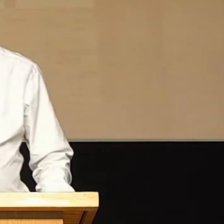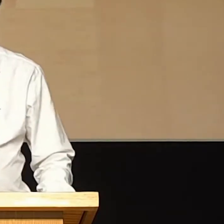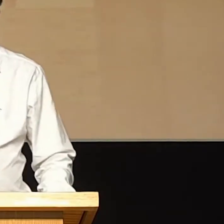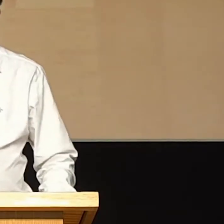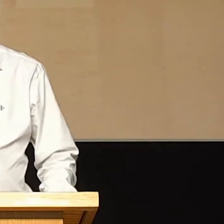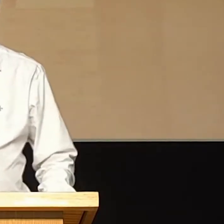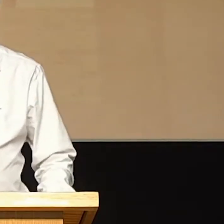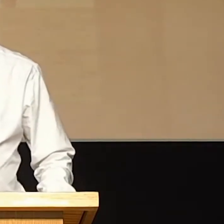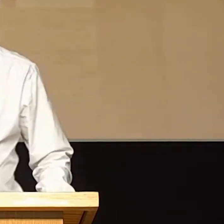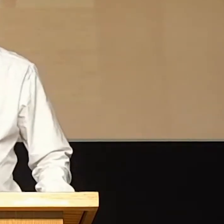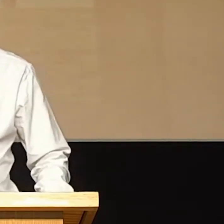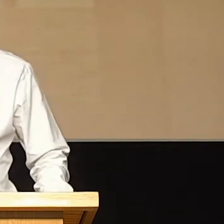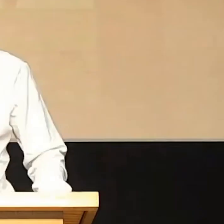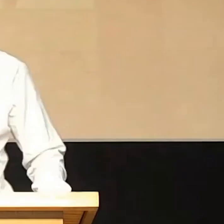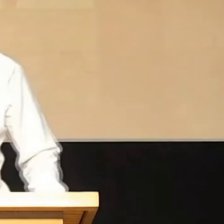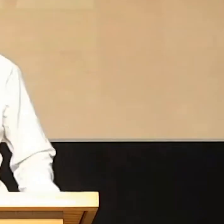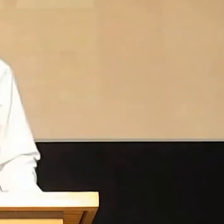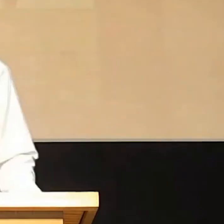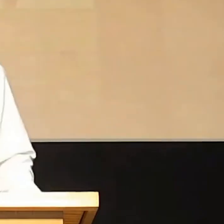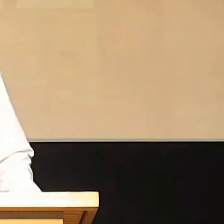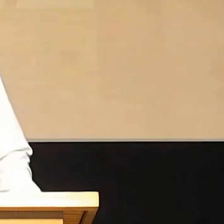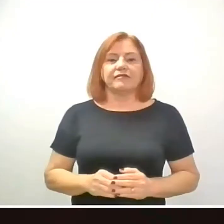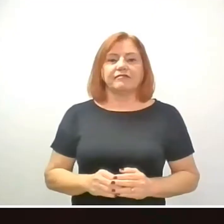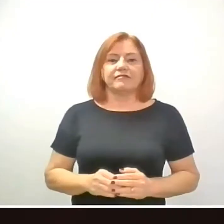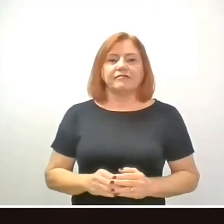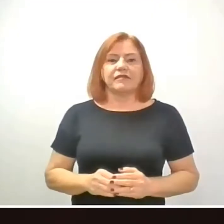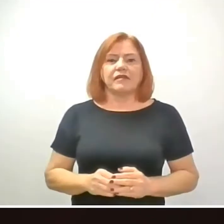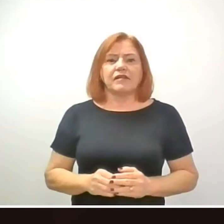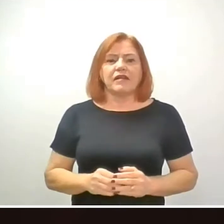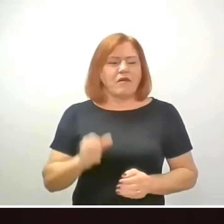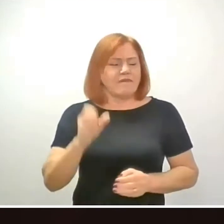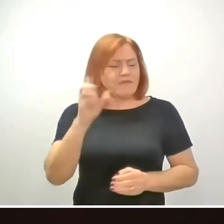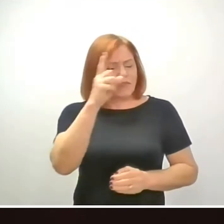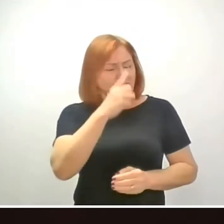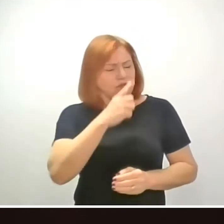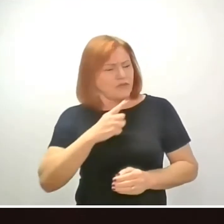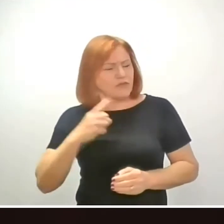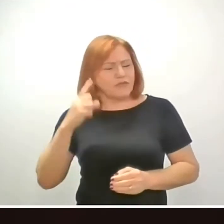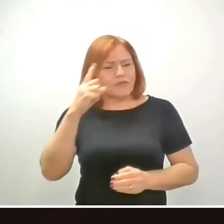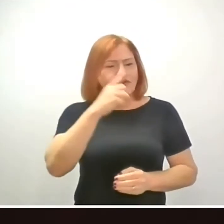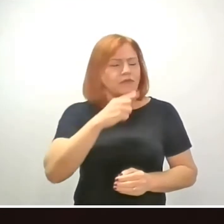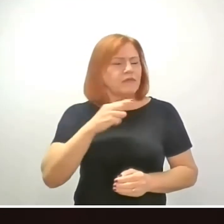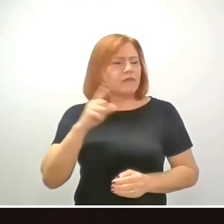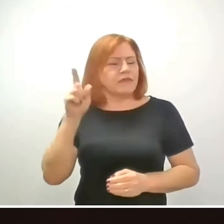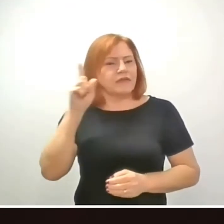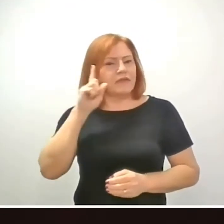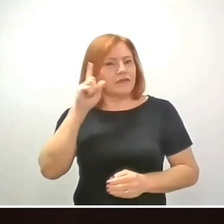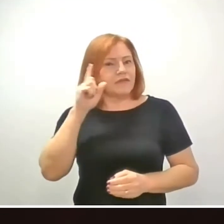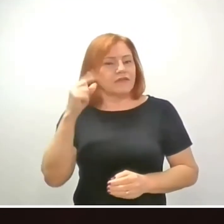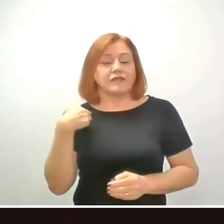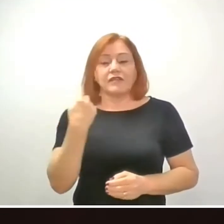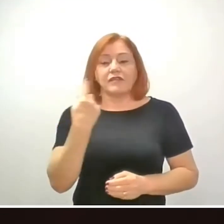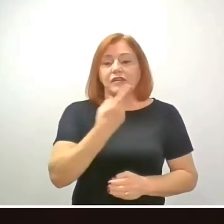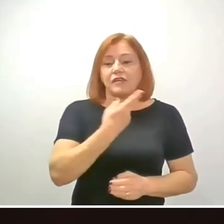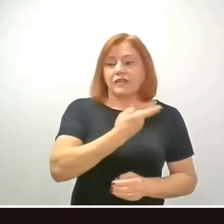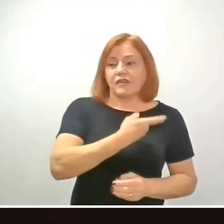do Senhor, domingo, é o dia em que nós aproveitamos